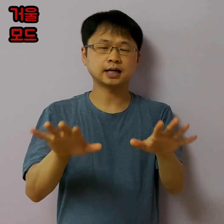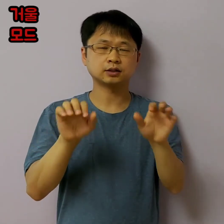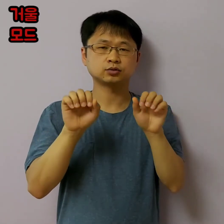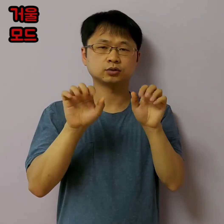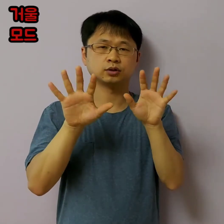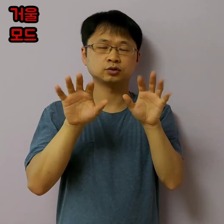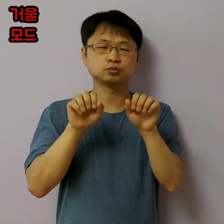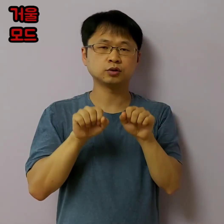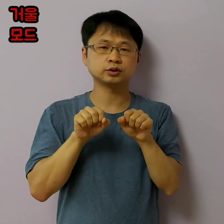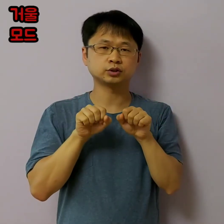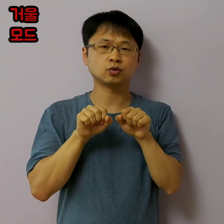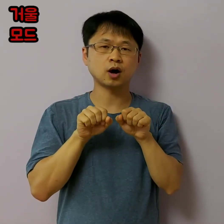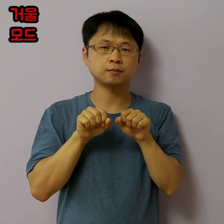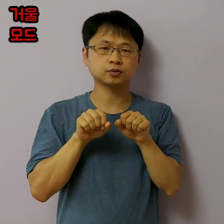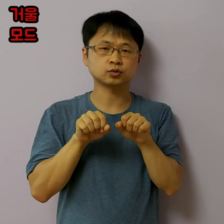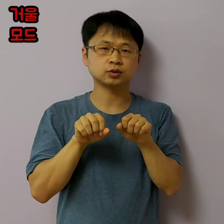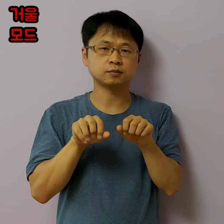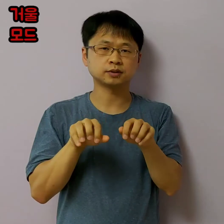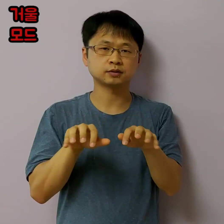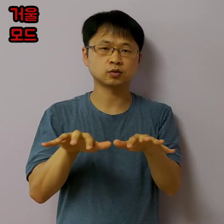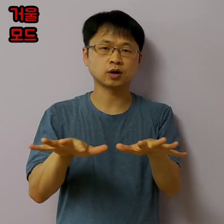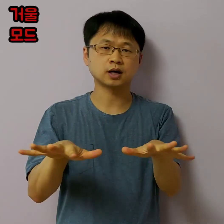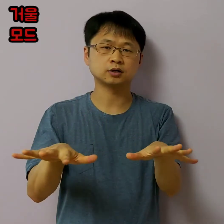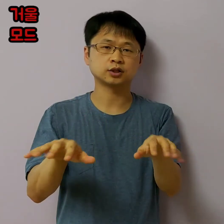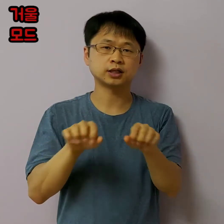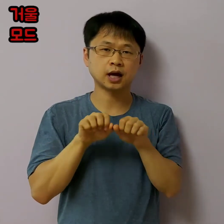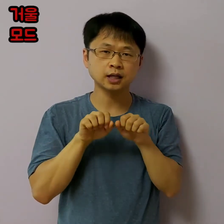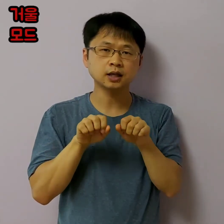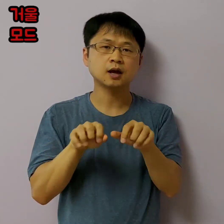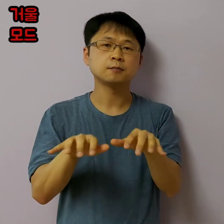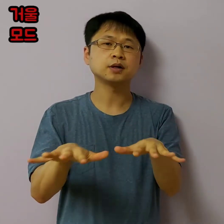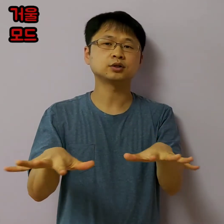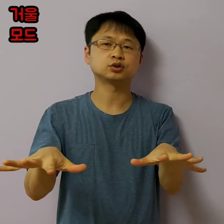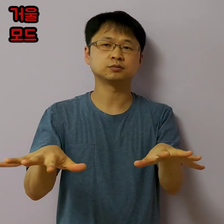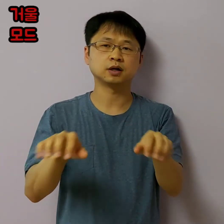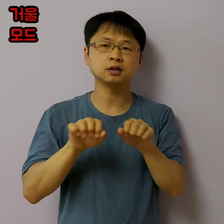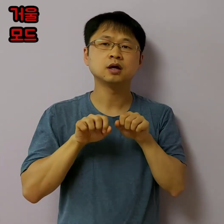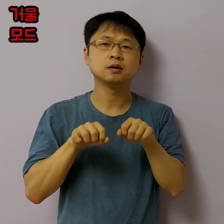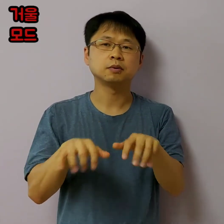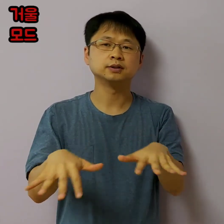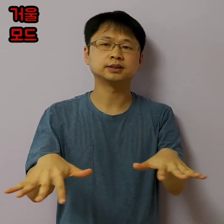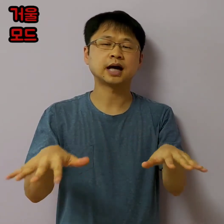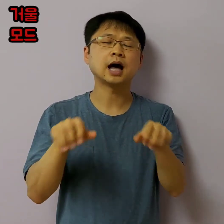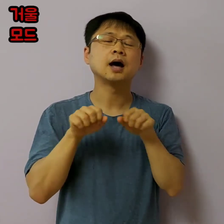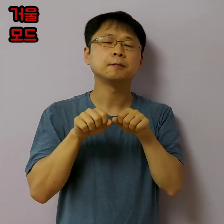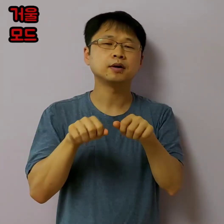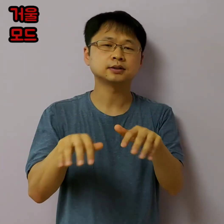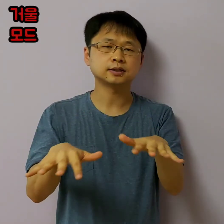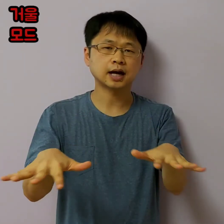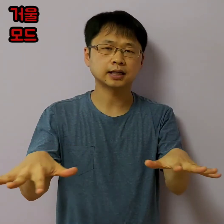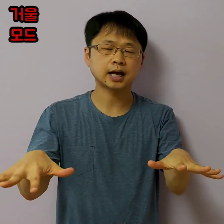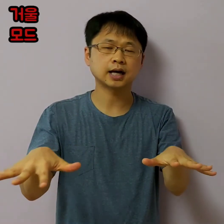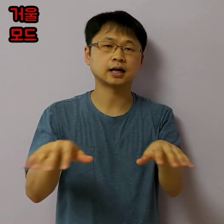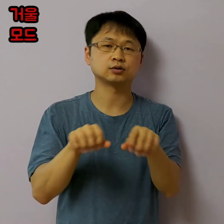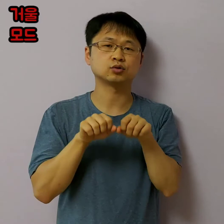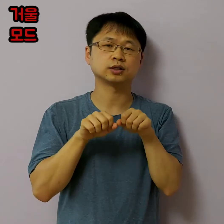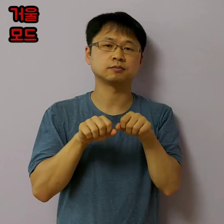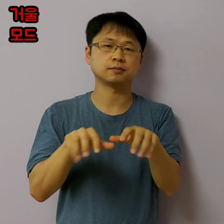번지다라는 수어는 주먹을 쥐고 앞으로 손을 내면서 손가락을 최대한 펼쳐주시면 번지다, 퍼져나가다라는 수어가 됩니다.